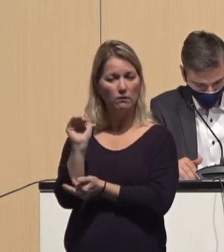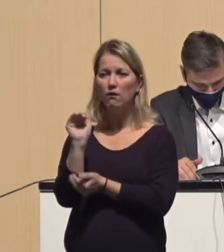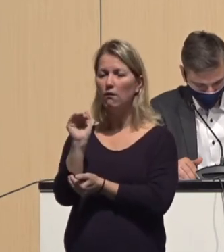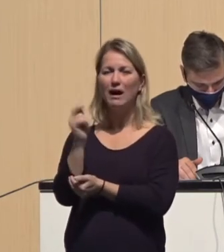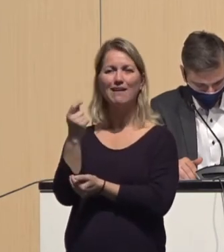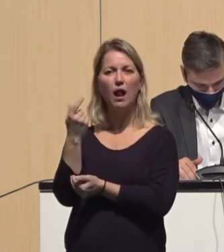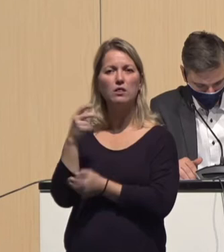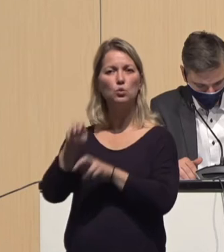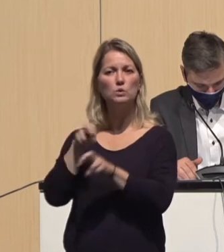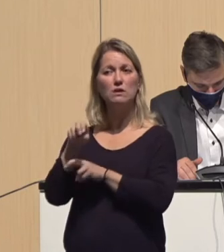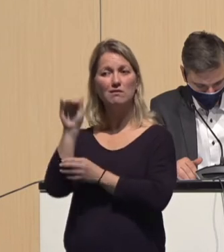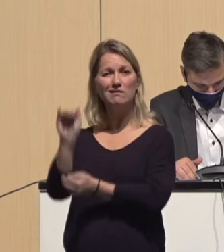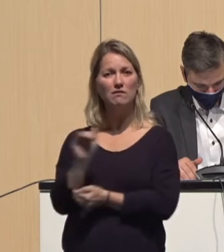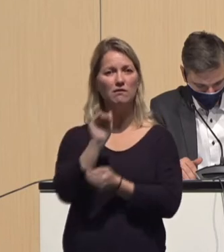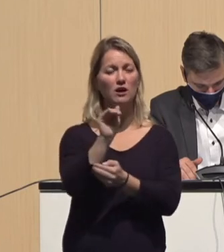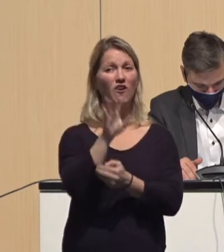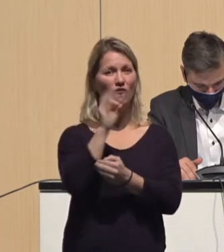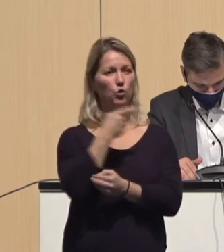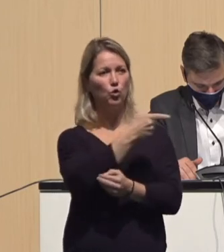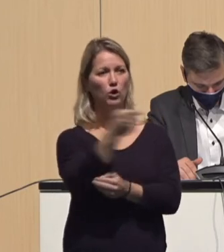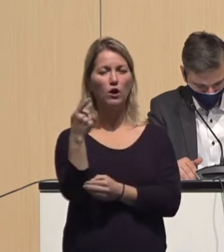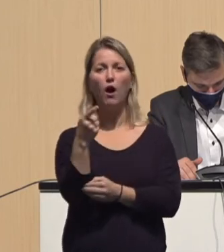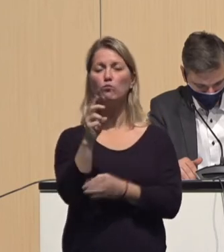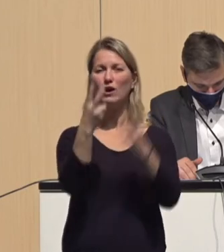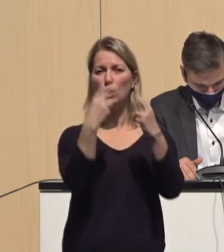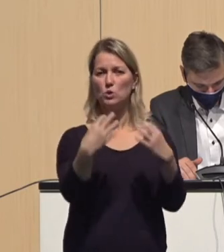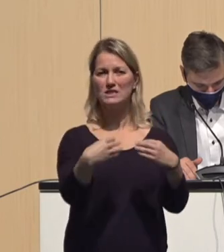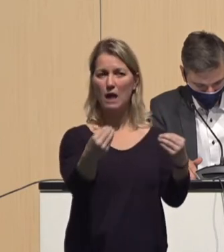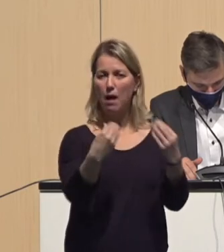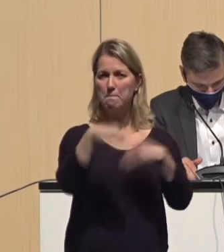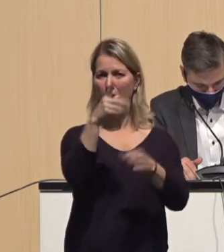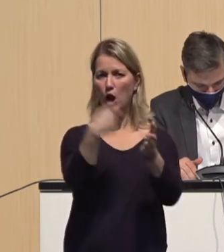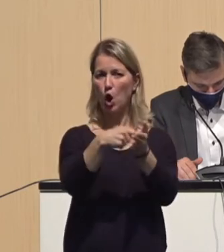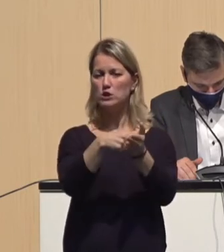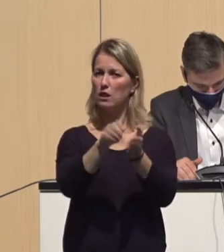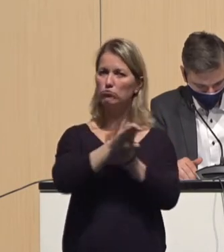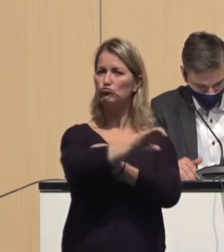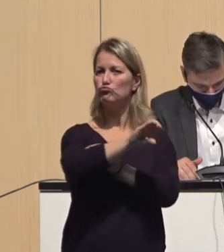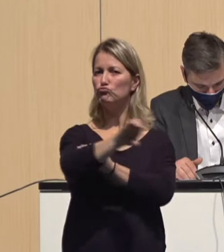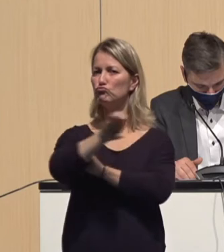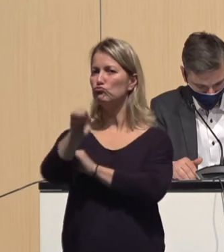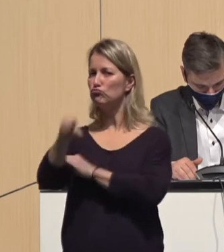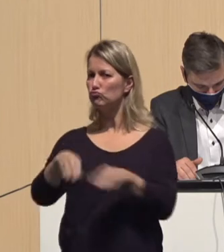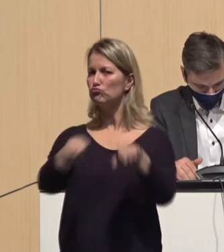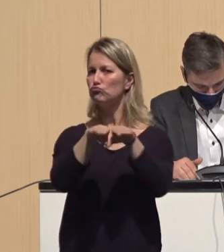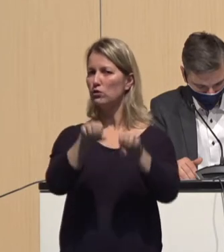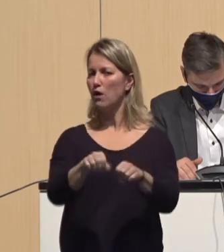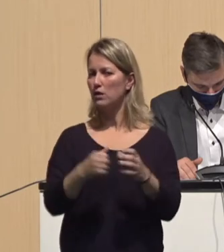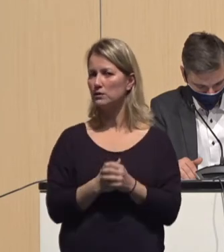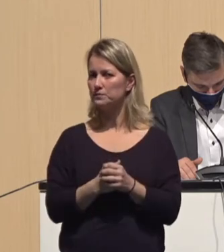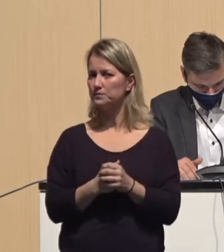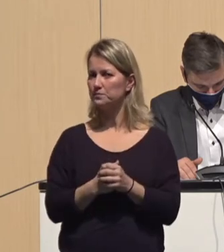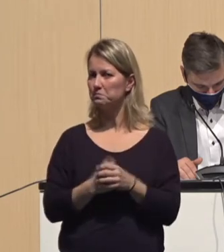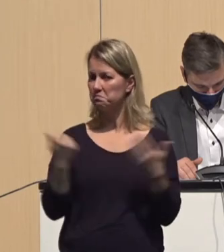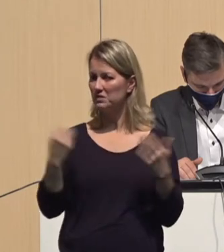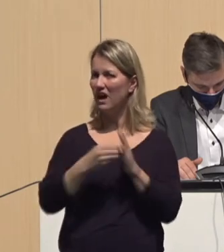diese Mehrkosten dann für die Händlerinnen und Händler, also für die Konzessionsnehmer, damit auch zu begleichen? Wann werden diese Vertragsstrafen